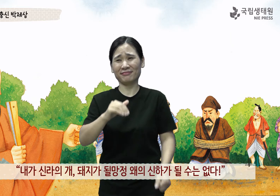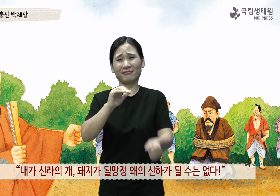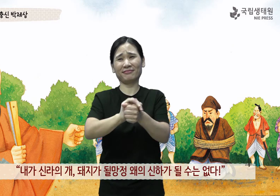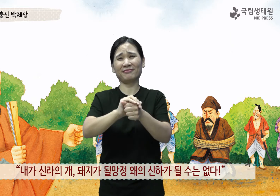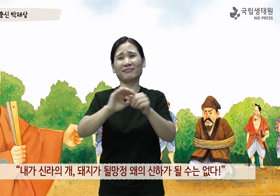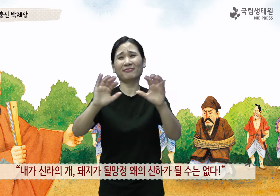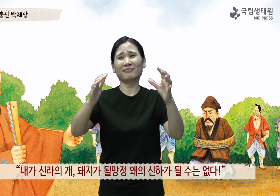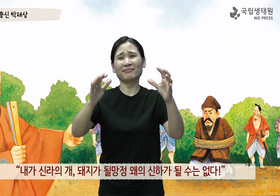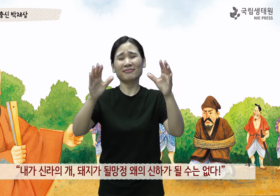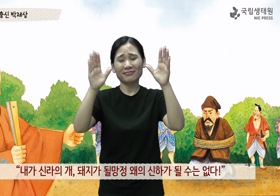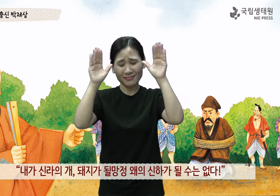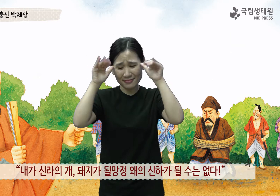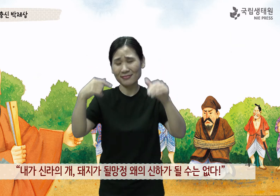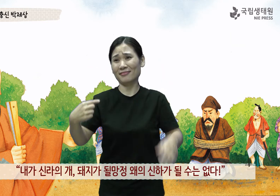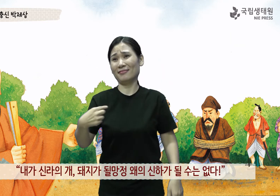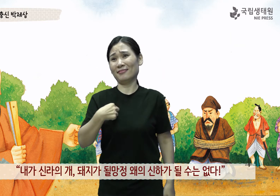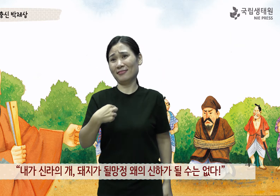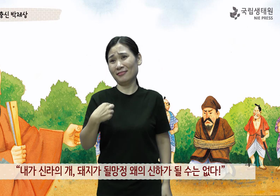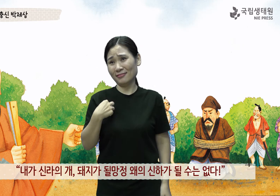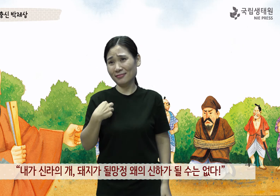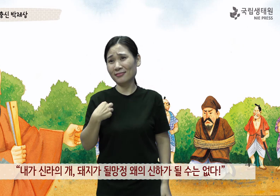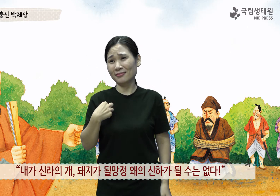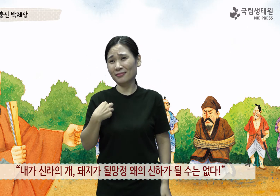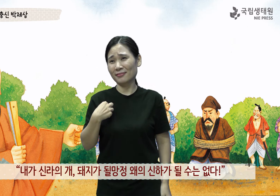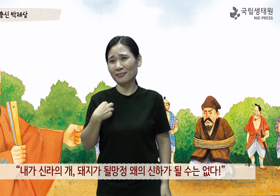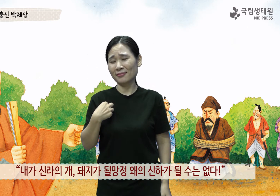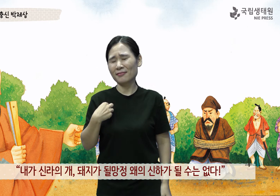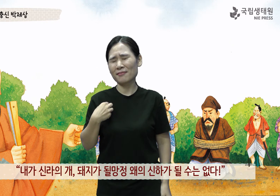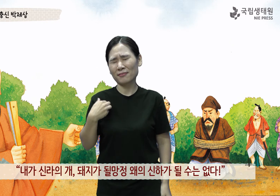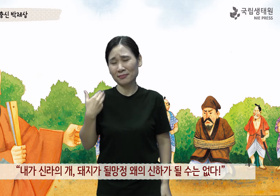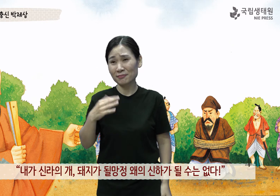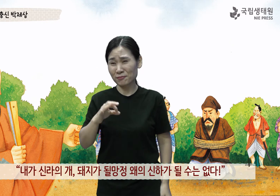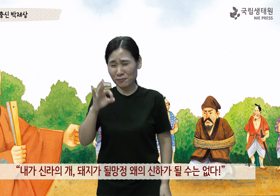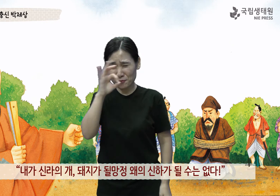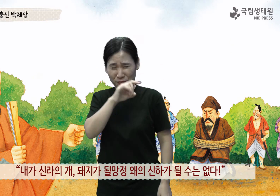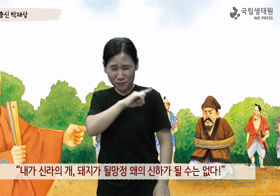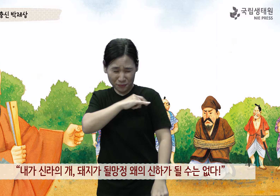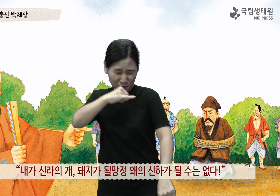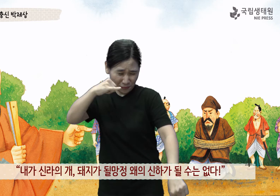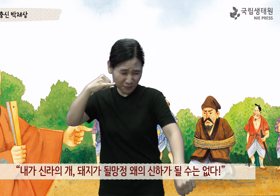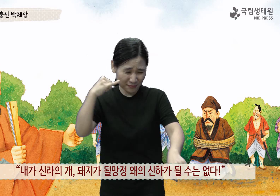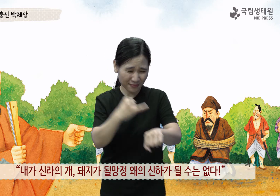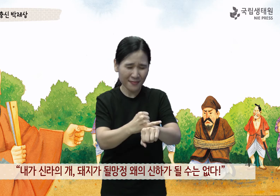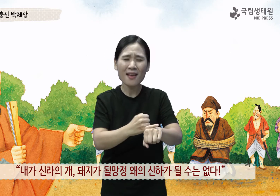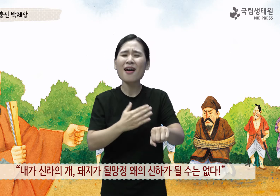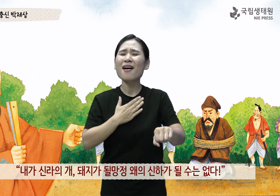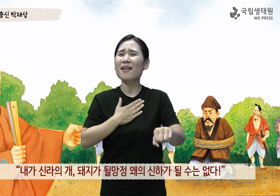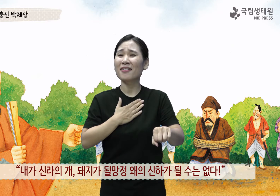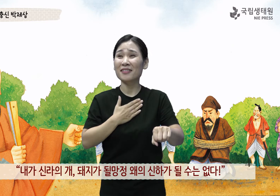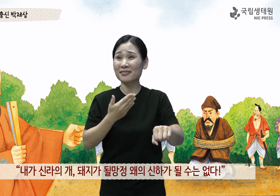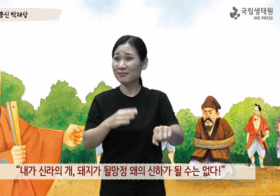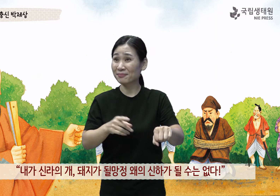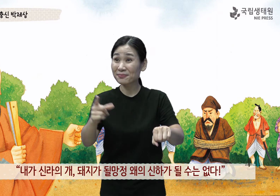내가 신라의 개돼지가 될 망정 외의 신하가 될 수는 없다.